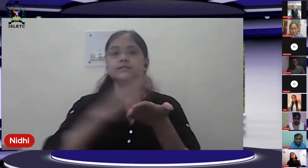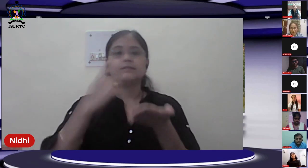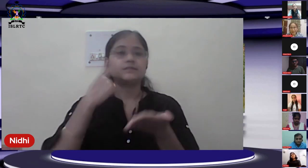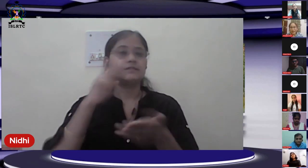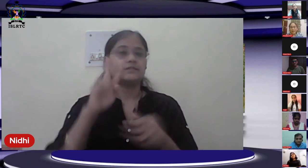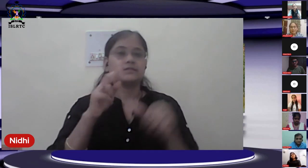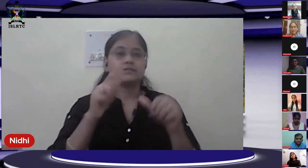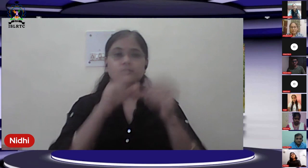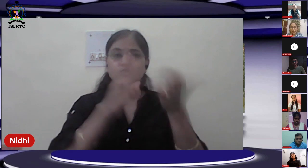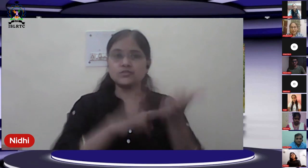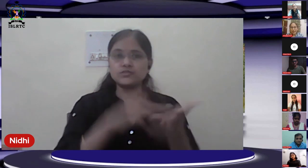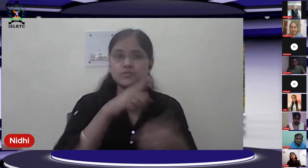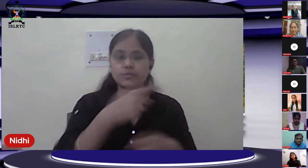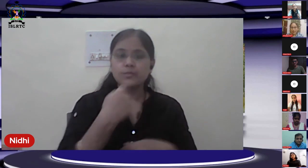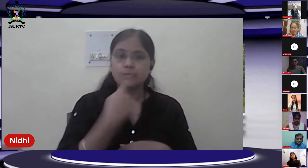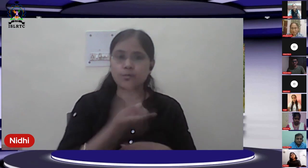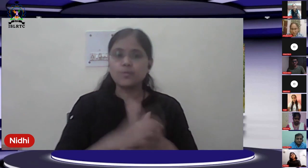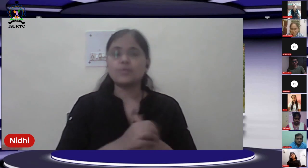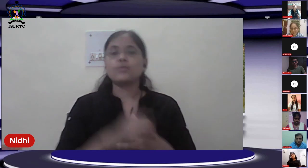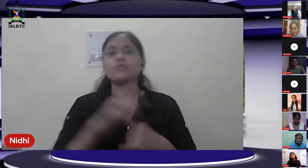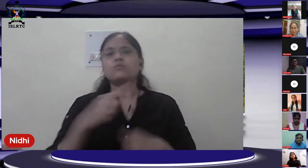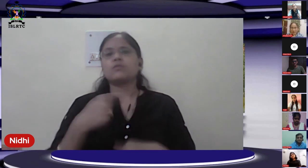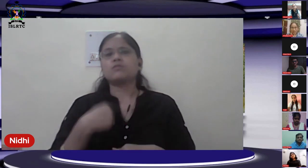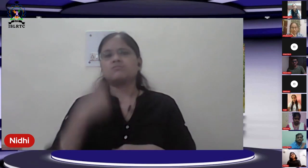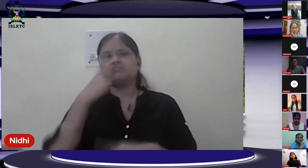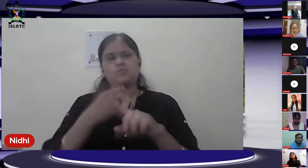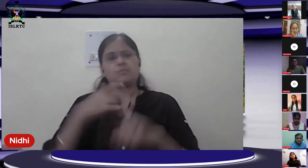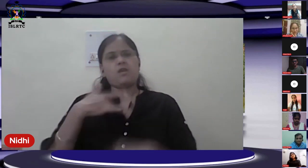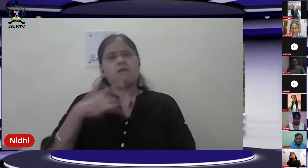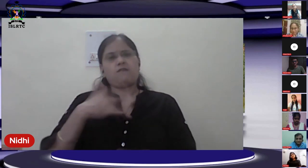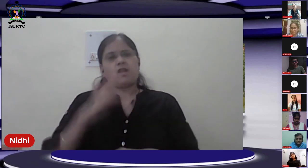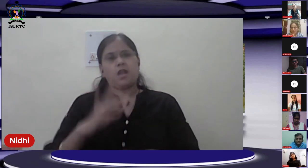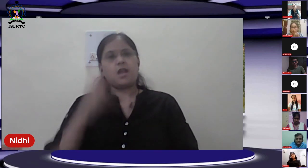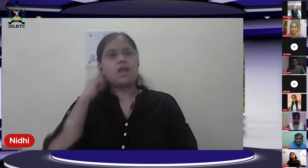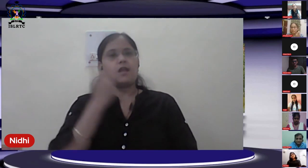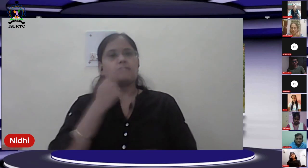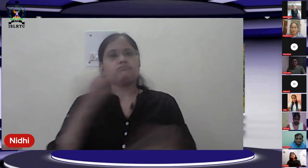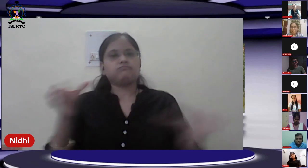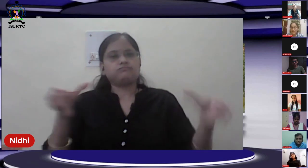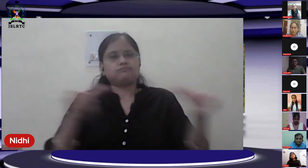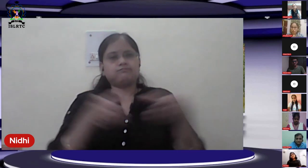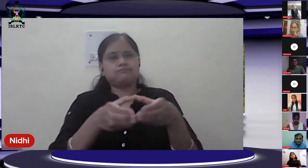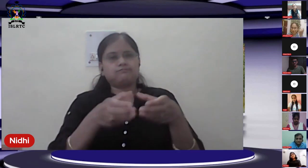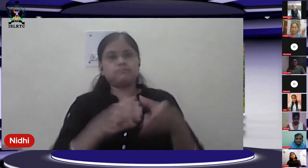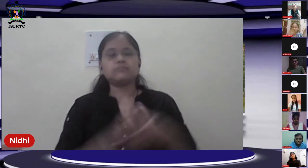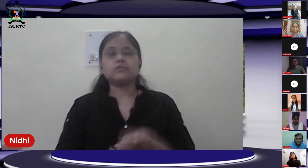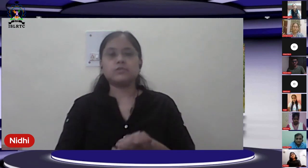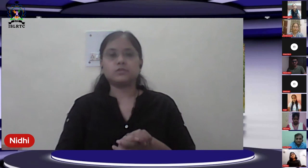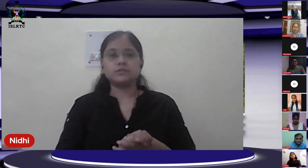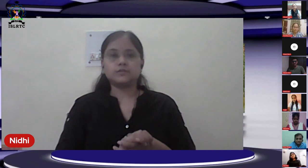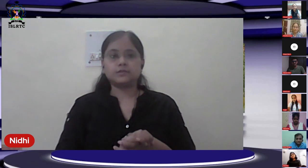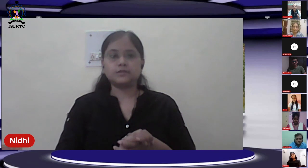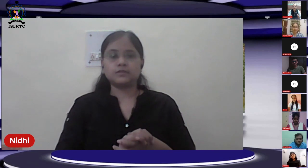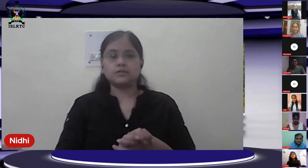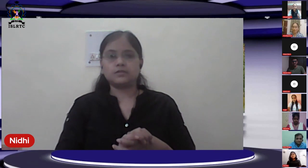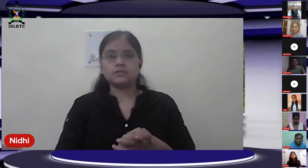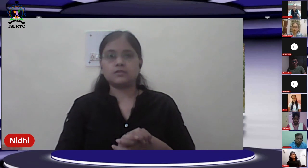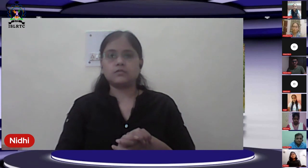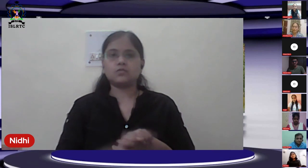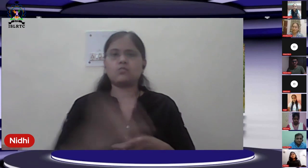भी कहीं ना कहीं लगता है कि डेफ कम्युनिटी में मतलब वैसे भी जो भी कुछ नया अपडेट चलता है तो हम हियरिंग